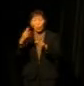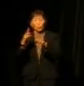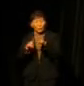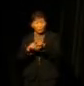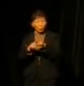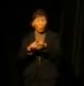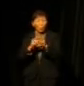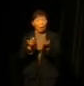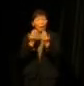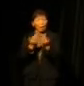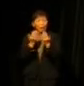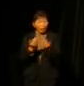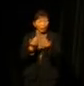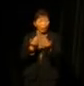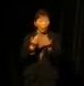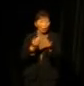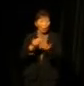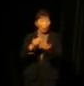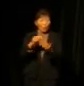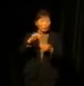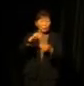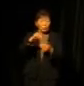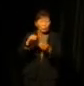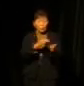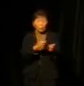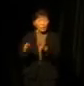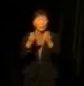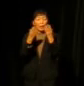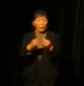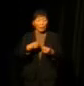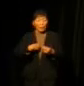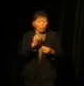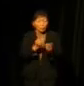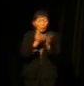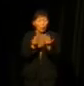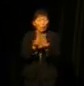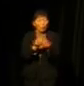ので自分の学校に戻りました。それで